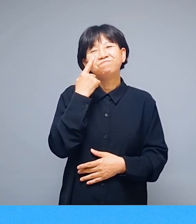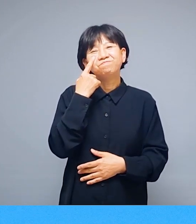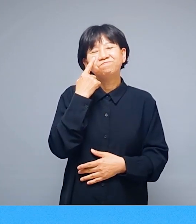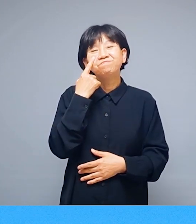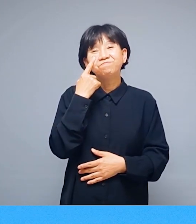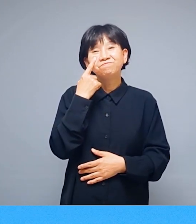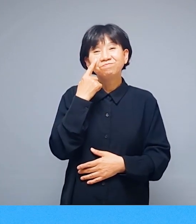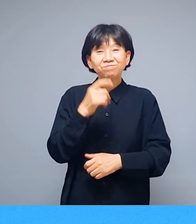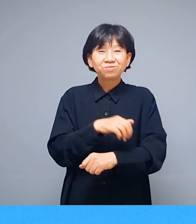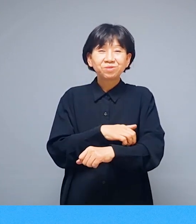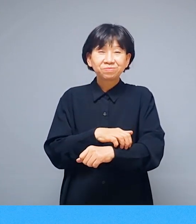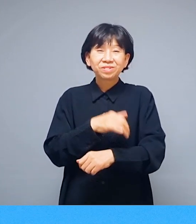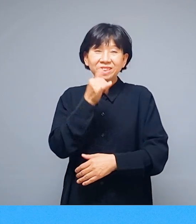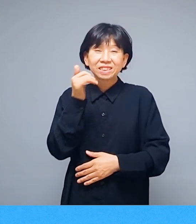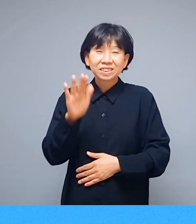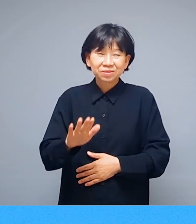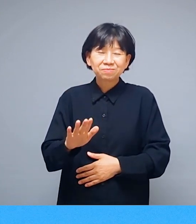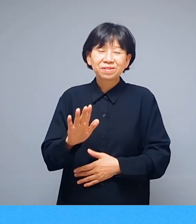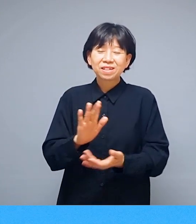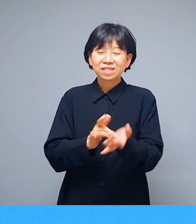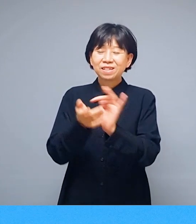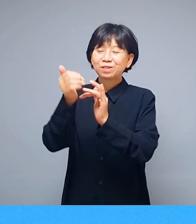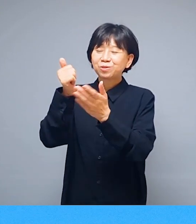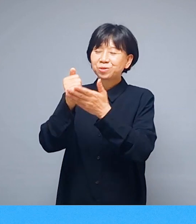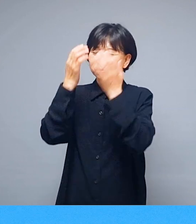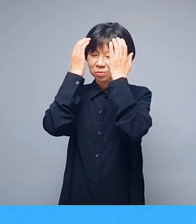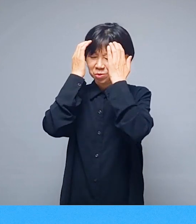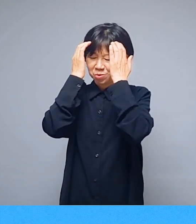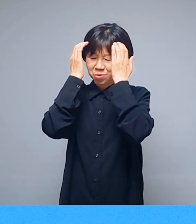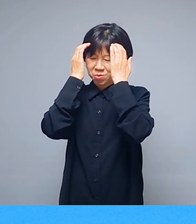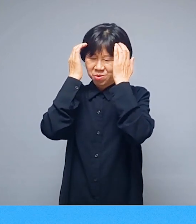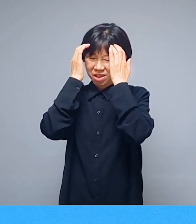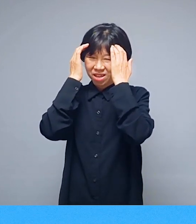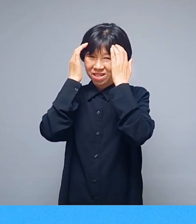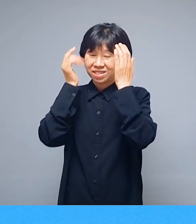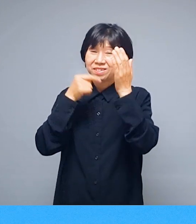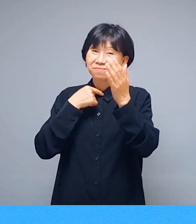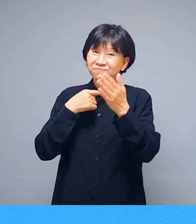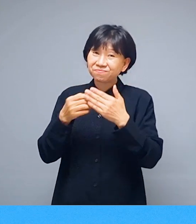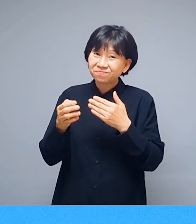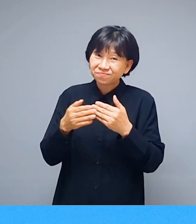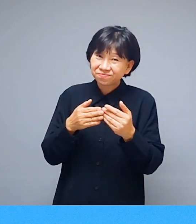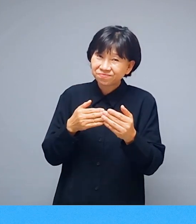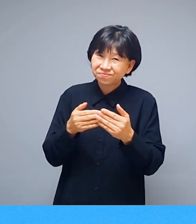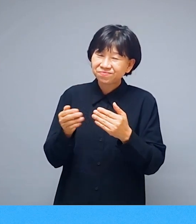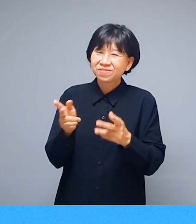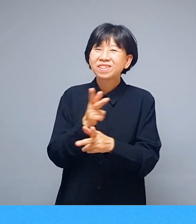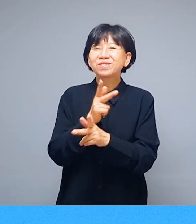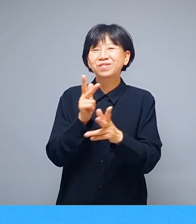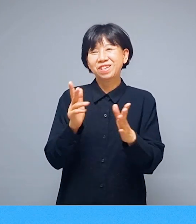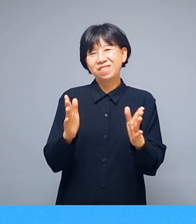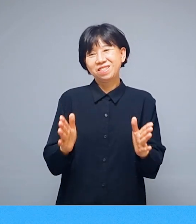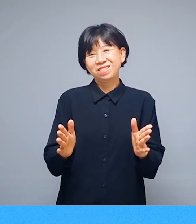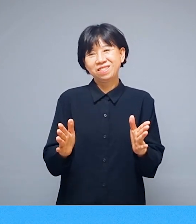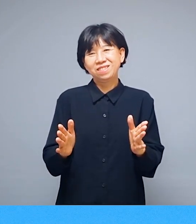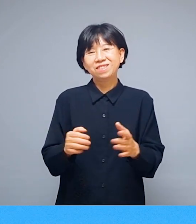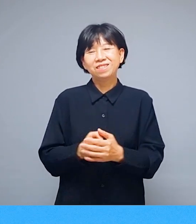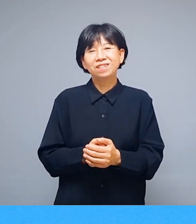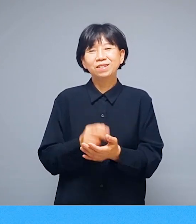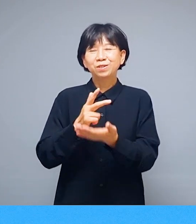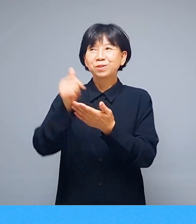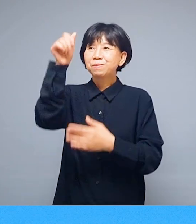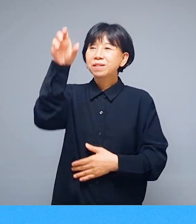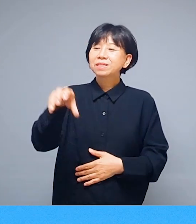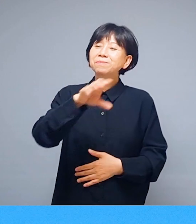수 있지만 예수님의 고난을 좀 더 깊이 있게 묵상할 수 있는 한 주간이 될 거예요. 주님의 십자가 앞에